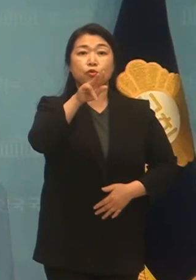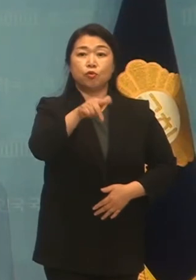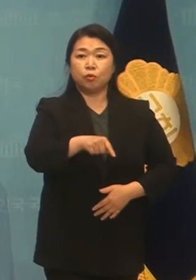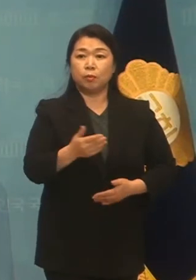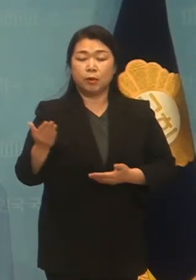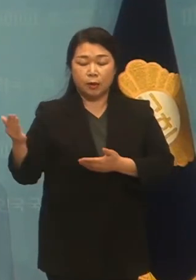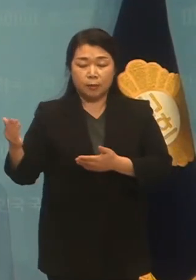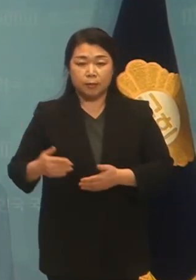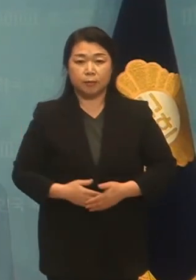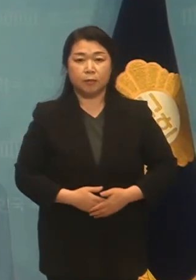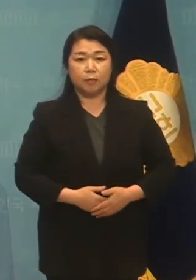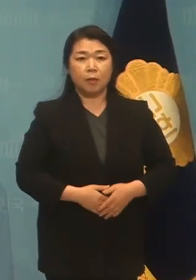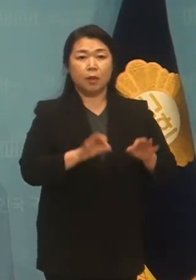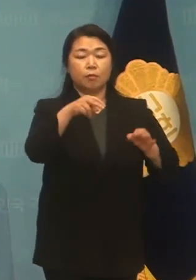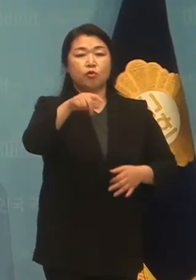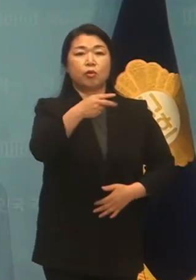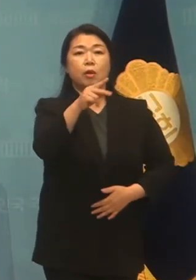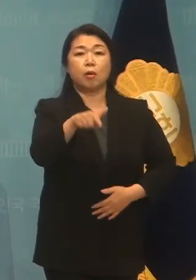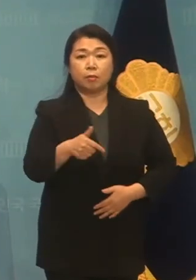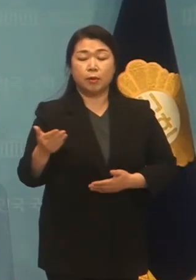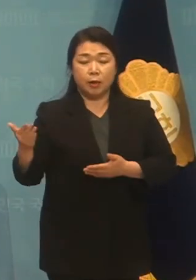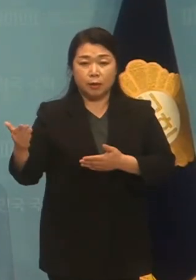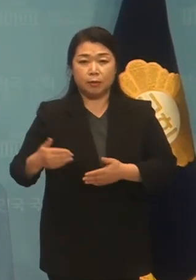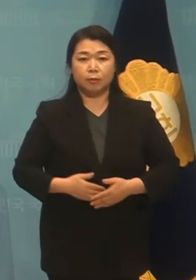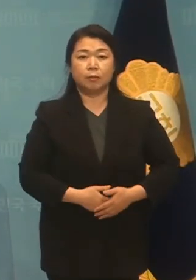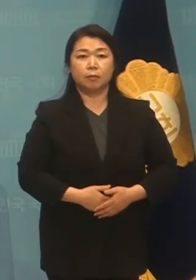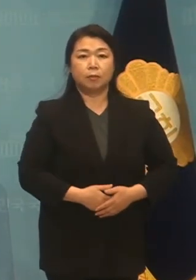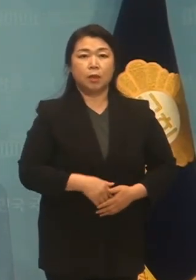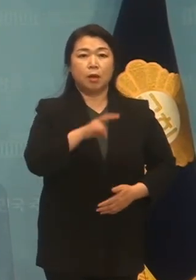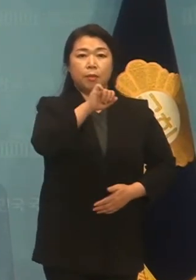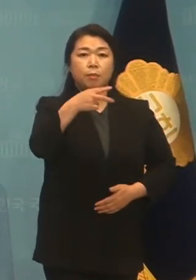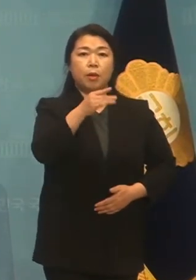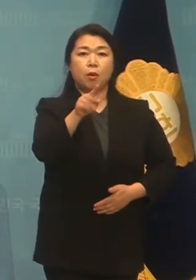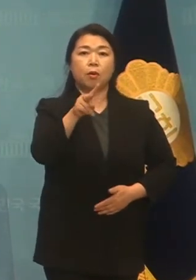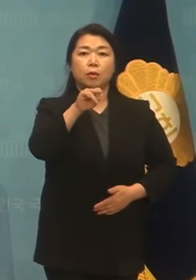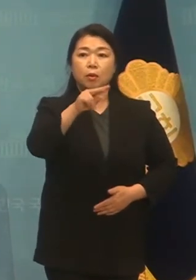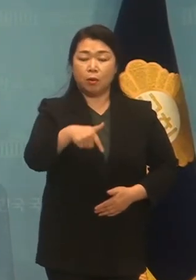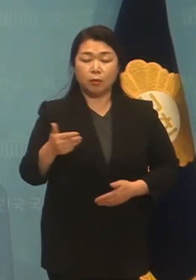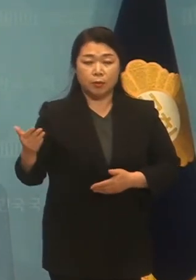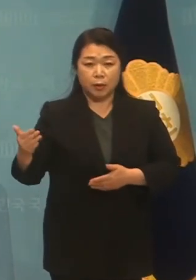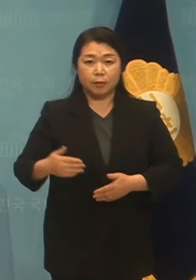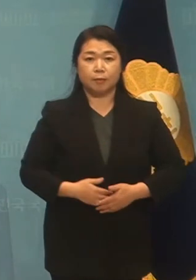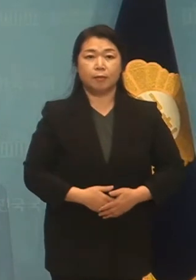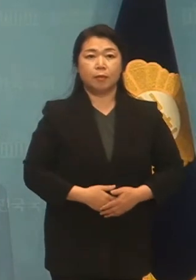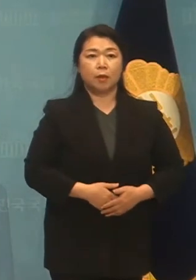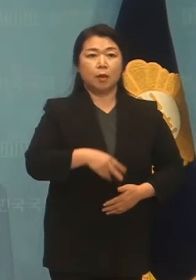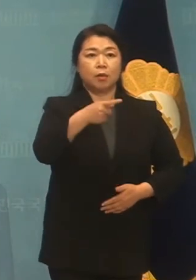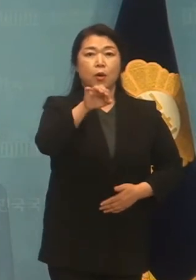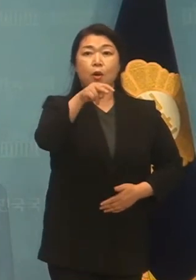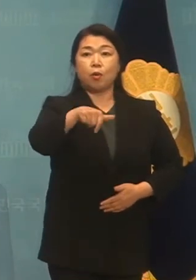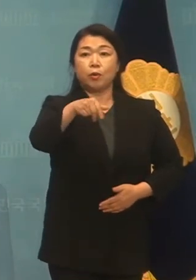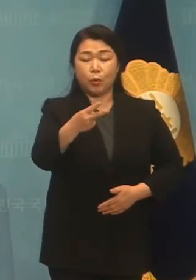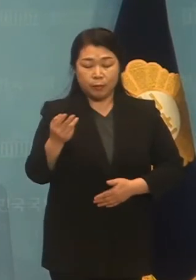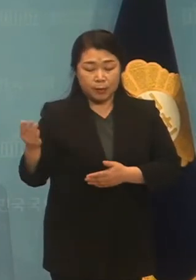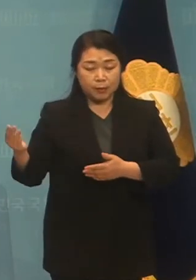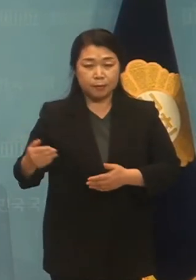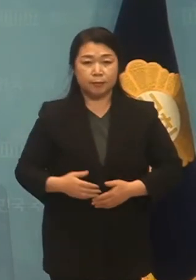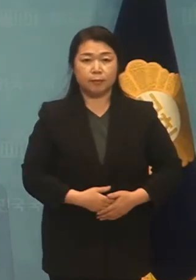의원입니다. 김윤덕 의원입니다. 민병덕 의원입니다. 허용교